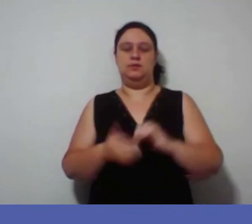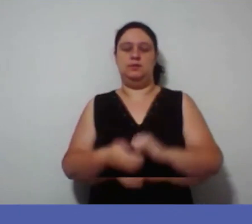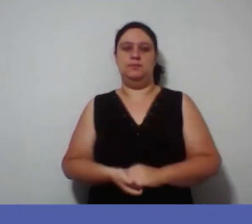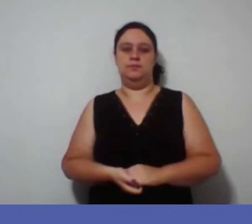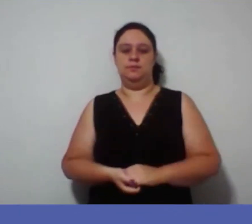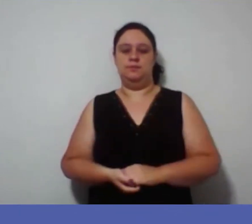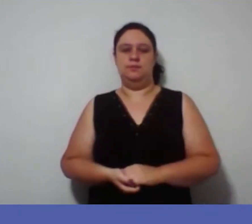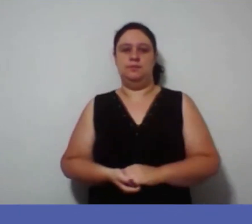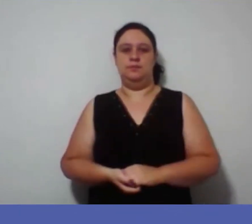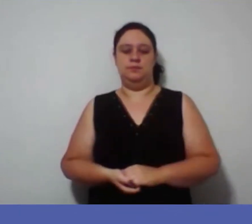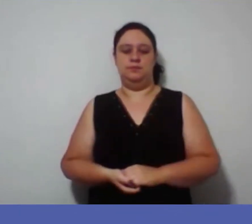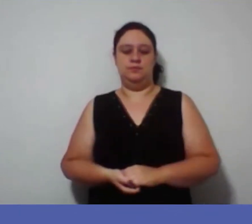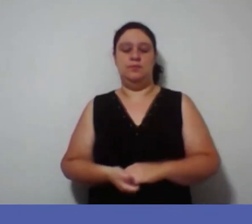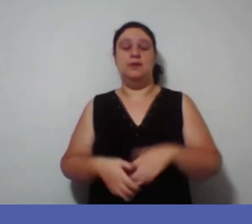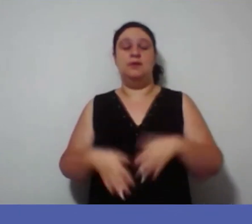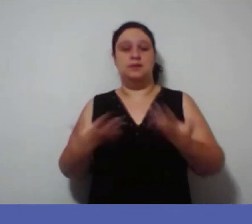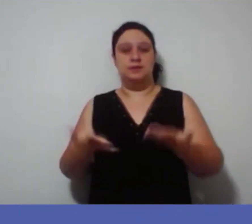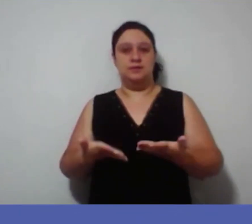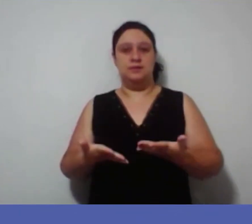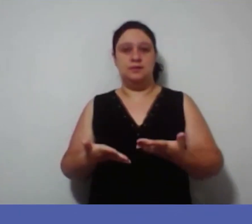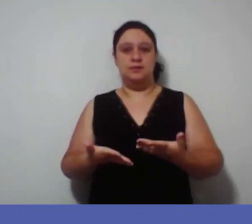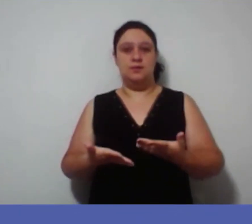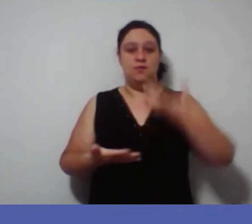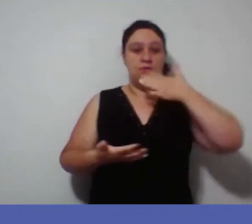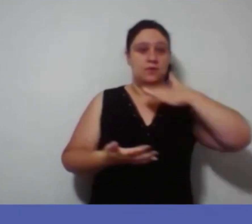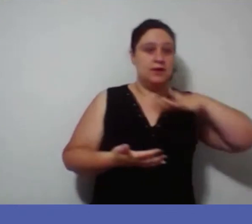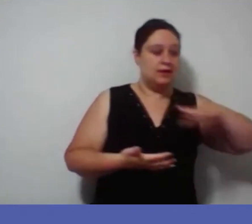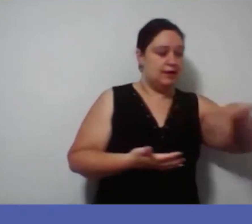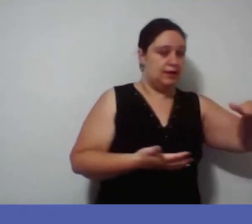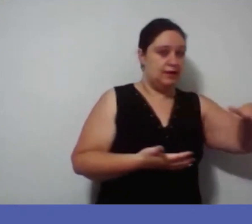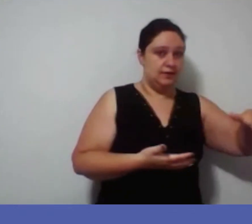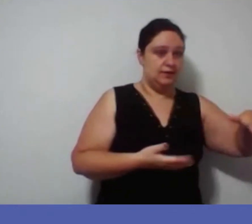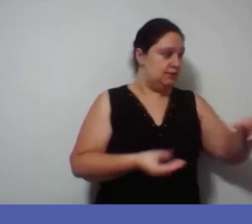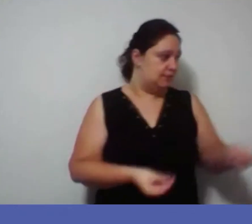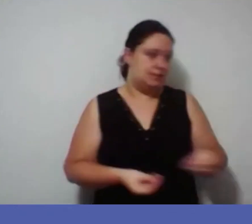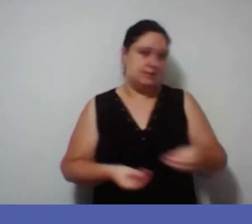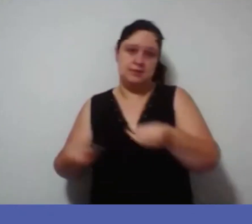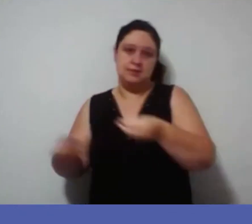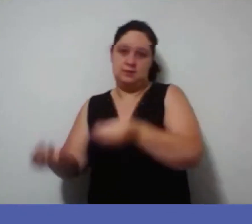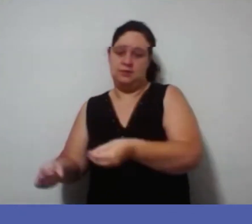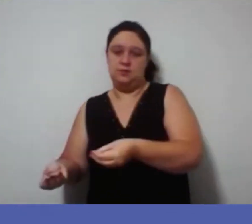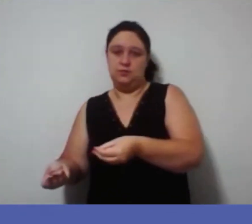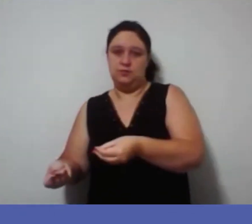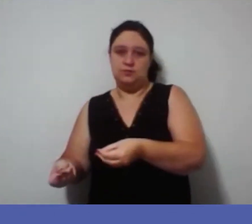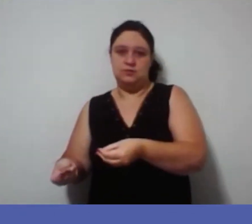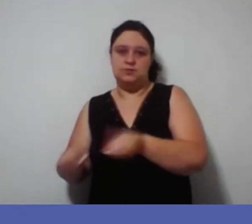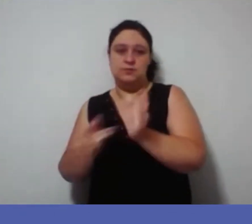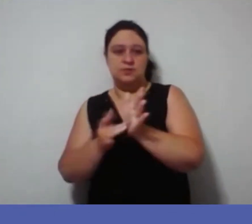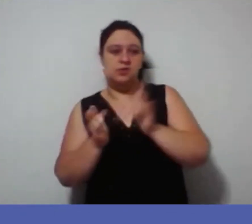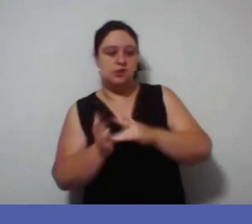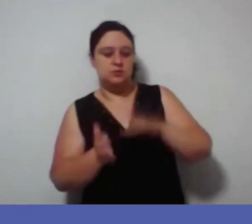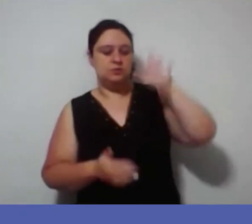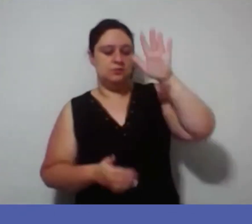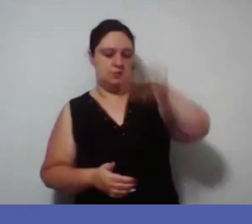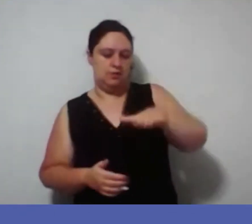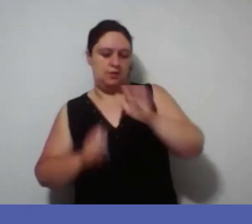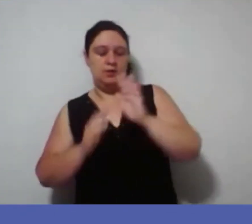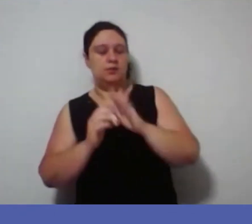Trouxeram-lhe então algumas crianças para que lhes impusesse as mãos e orasse. Mas os discípulos os